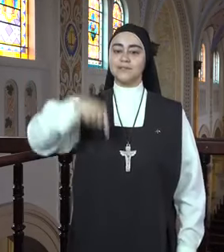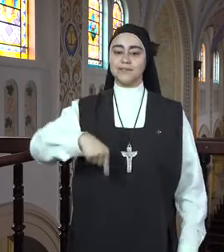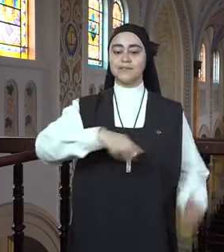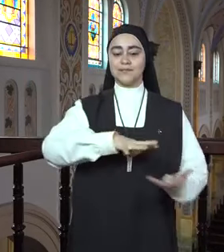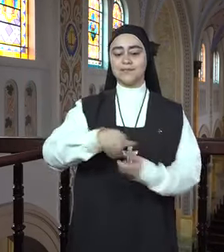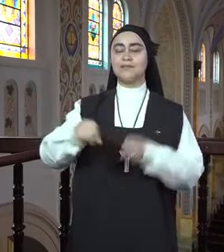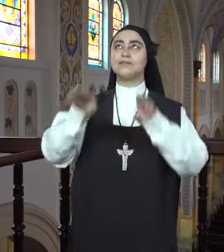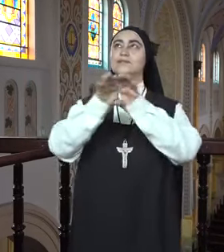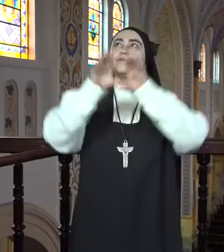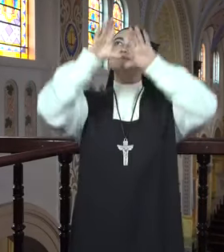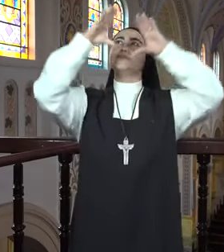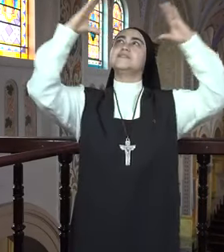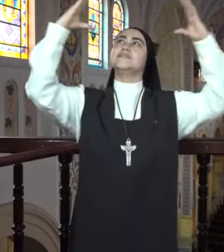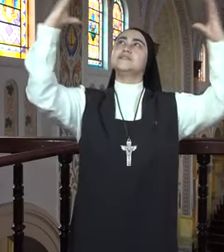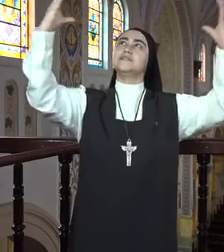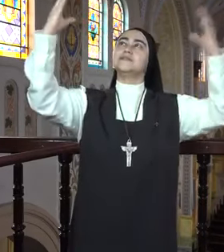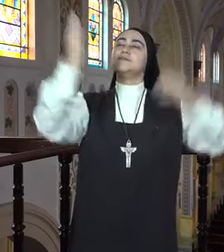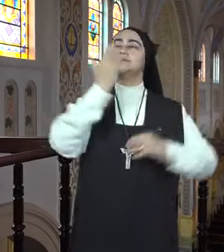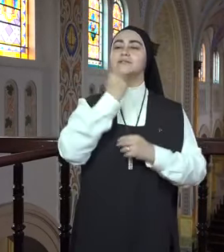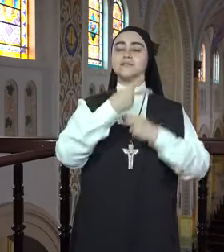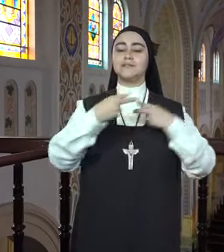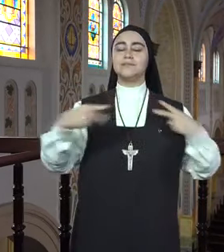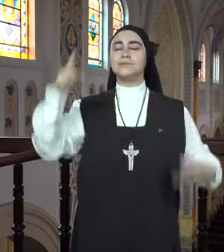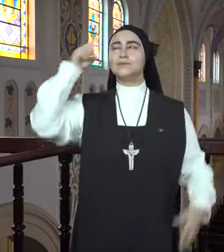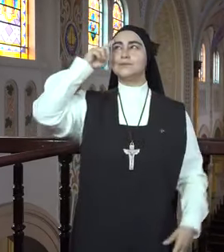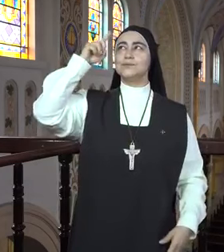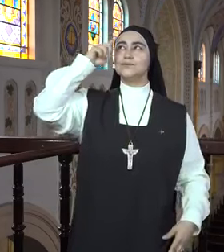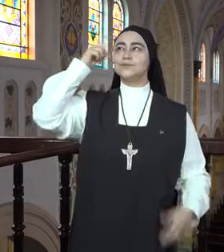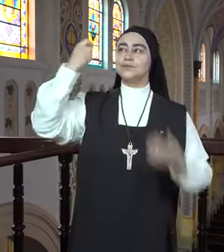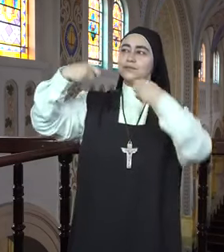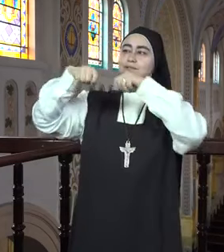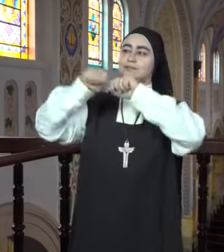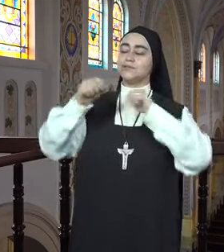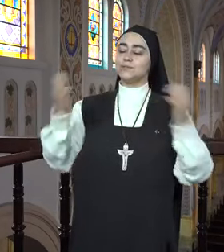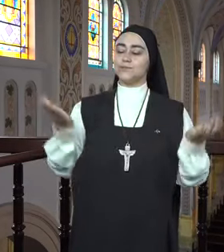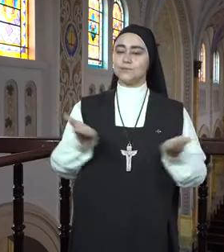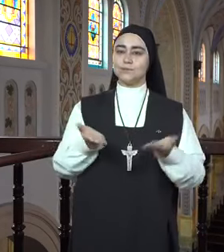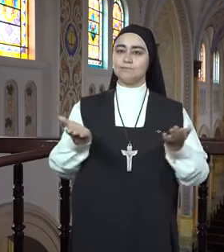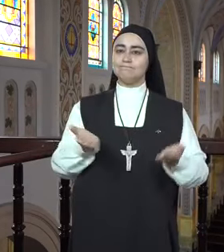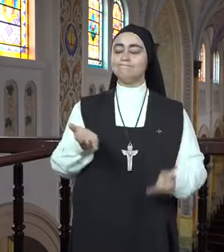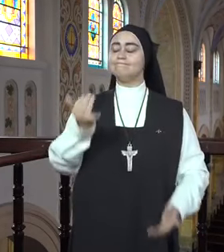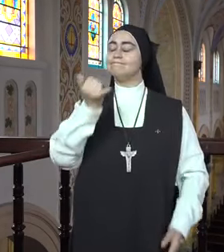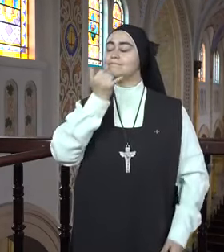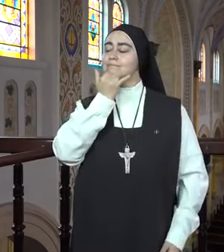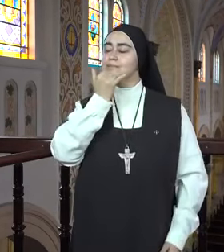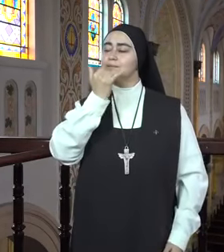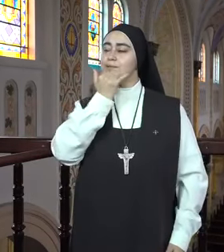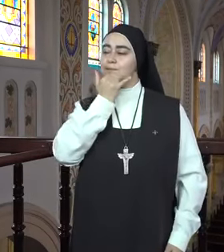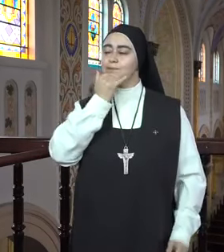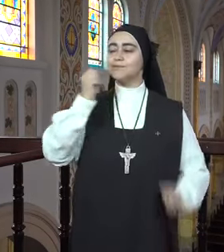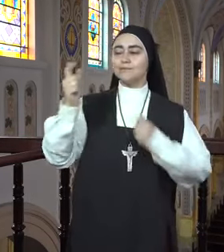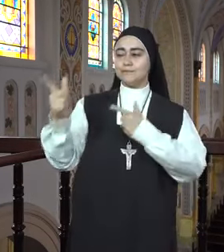vossa vontade, assim na terra como no céu. O pão nosso de cada dia nos dai hoje, perdoai-nos as